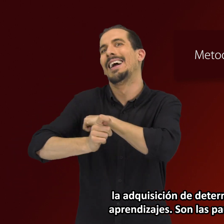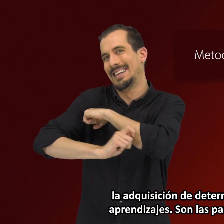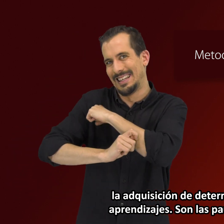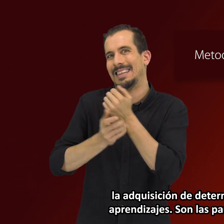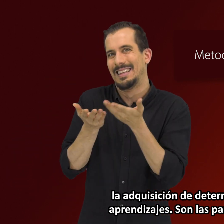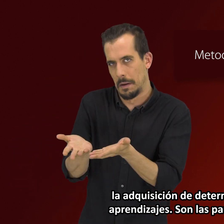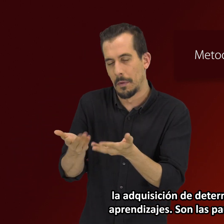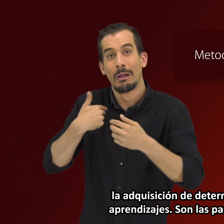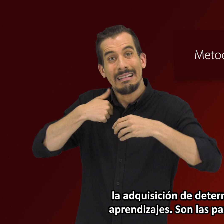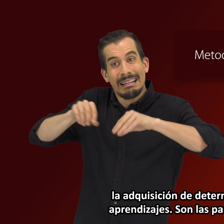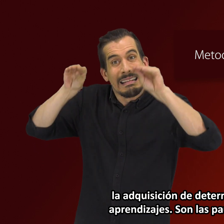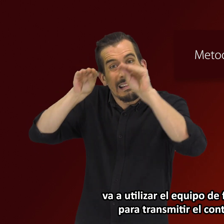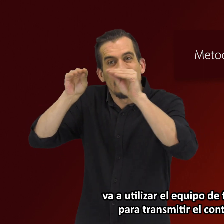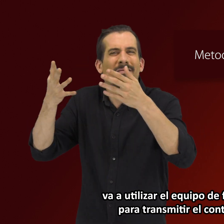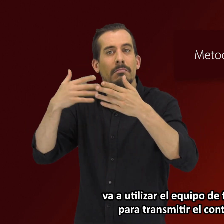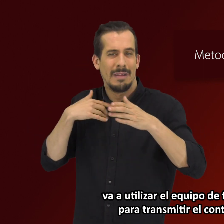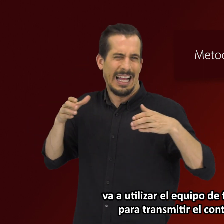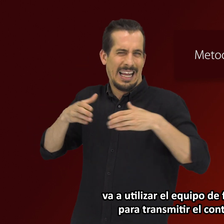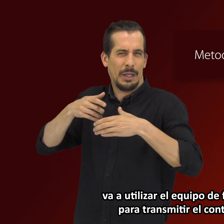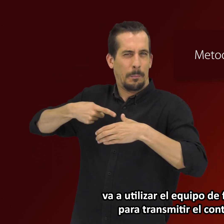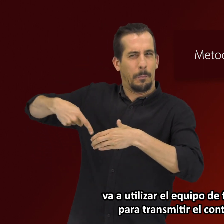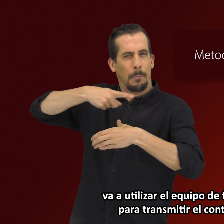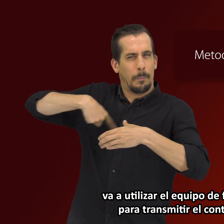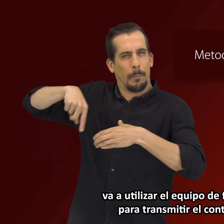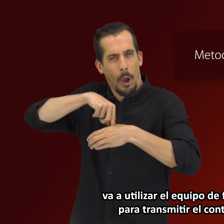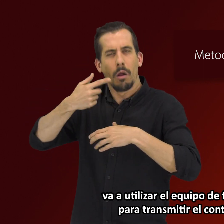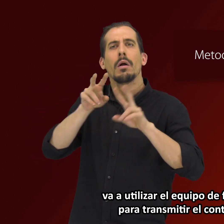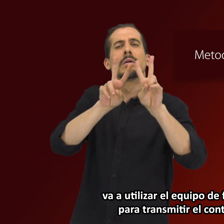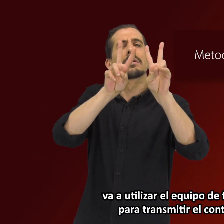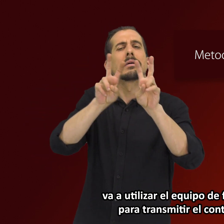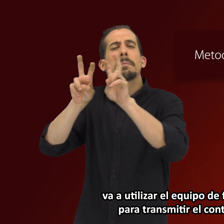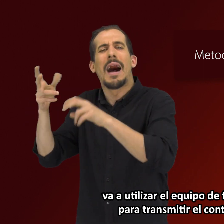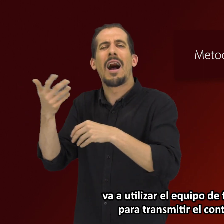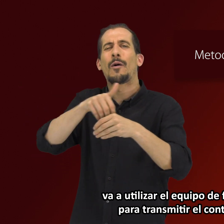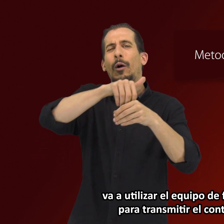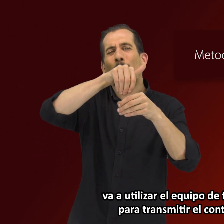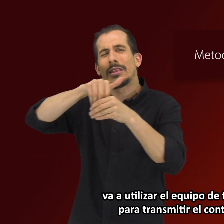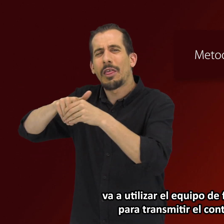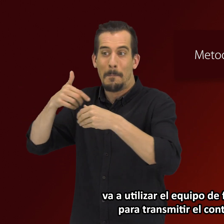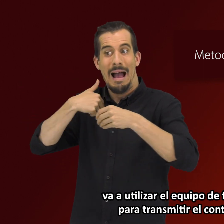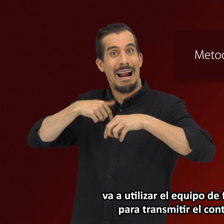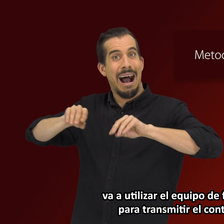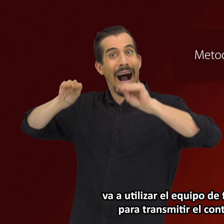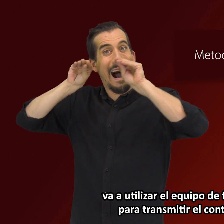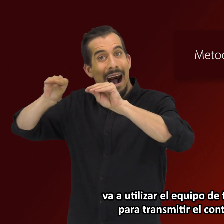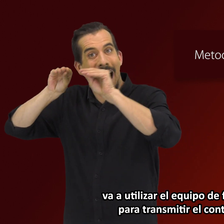determinados aprendizajes. Son las pautas que va a utilizar el equipo de formación para transmitir el